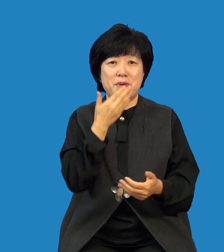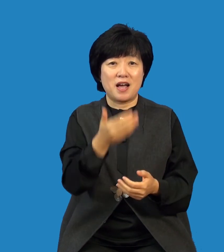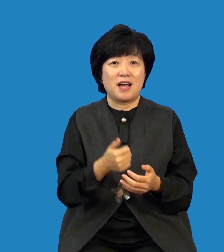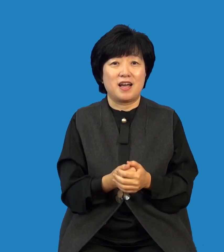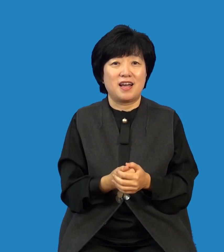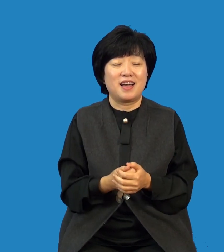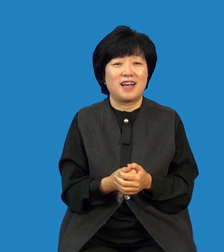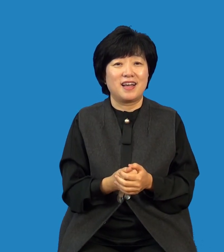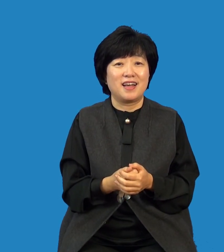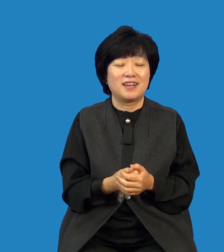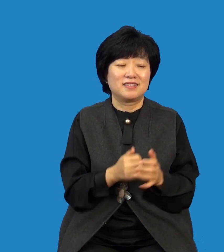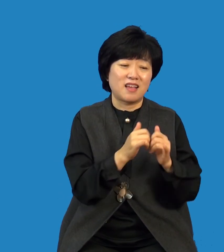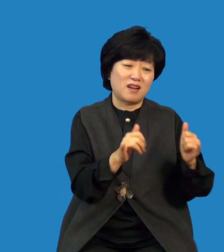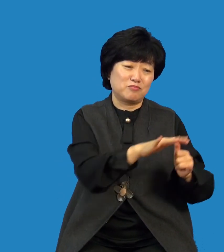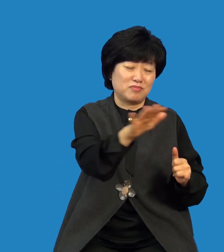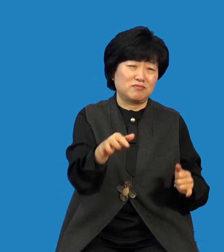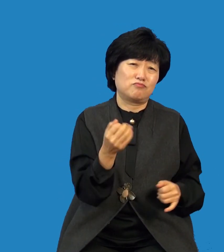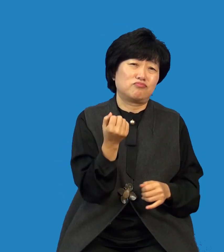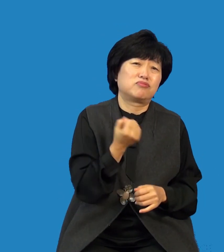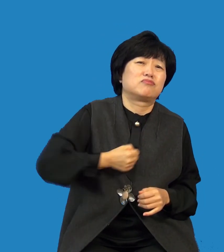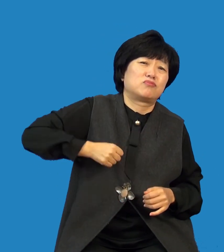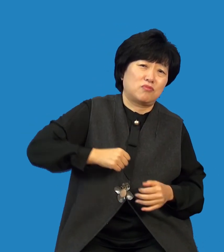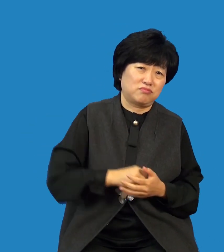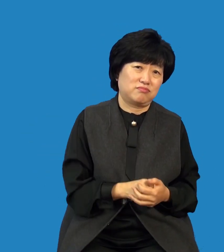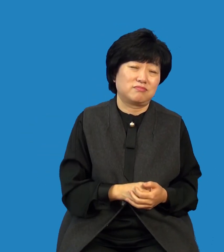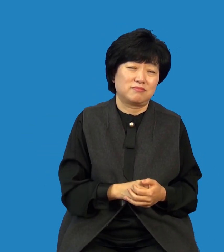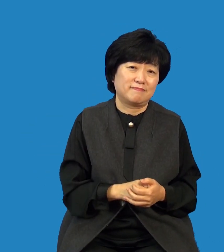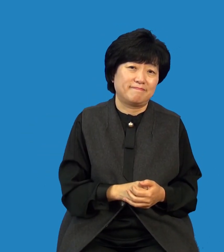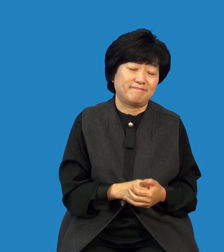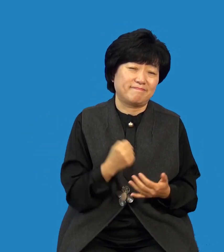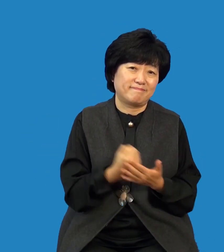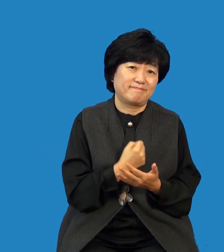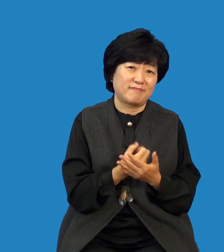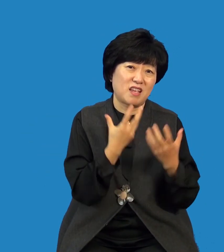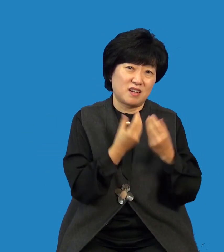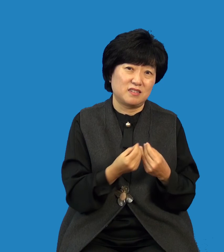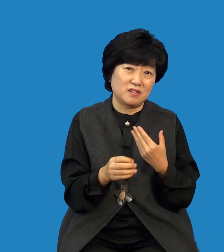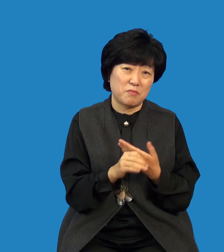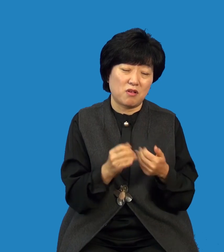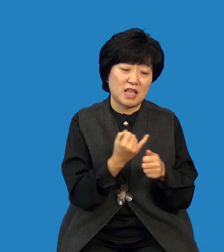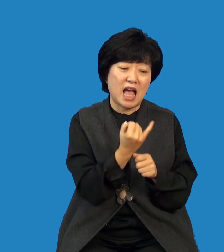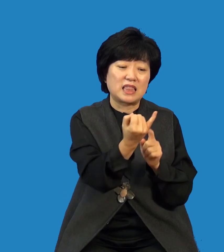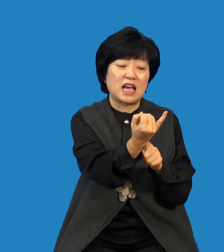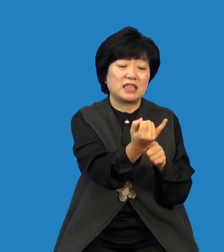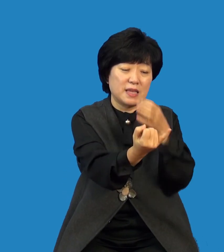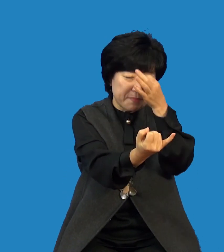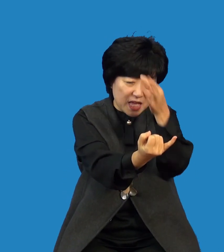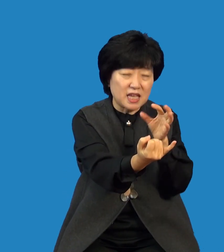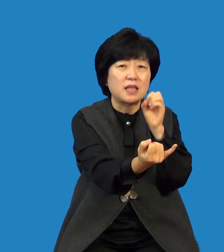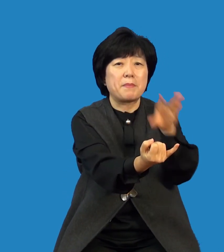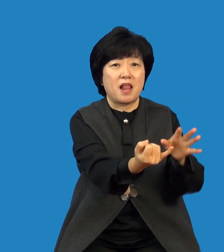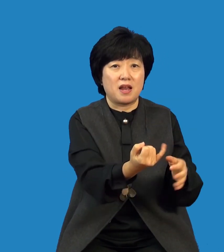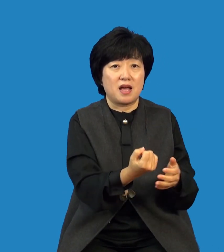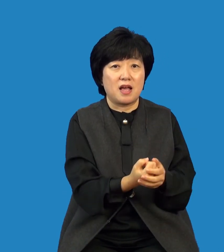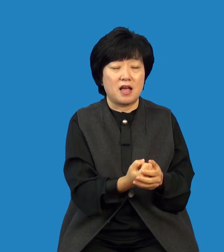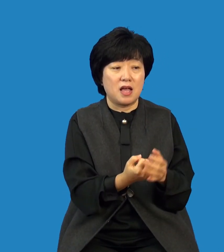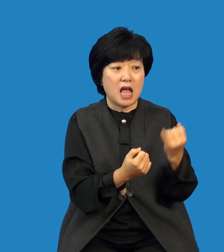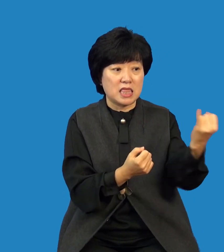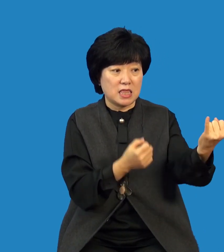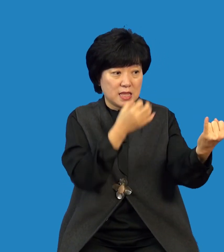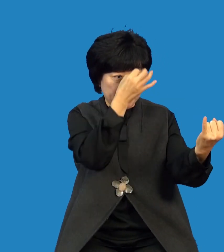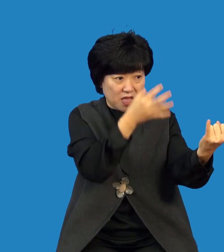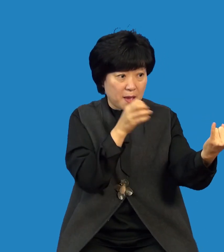앞에서 계속 불순종을 해. 예를 들면은 어제 아내한테 가서 미안하다고 사과해라. 거기서